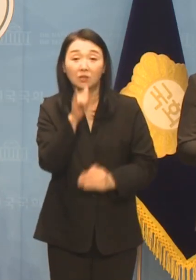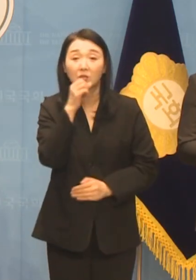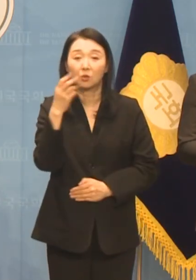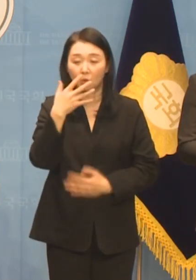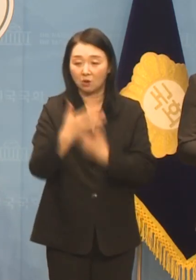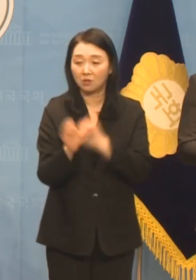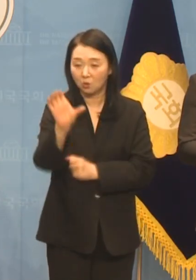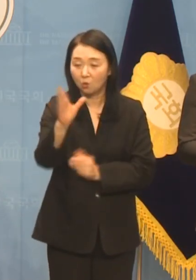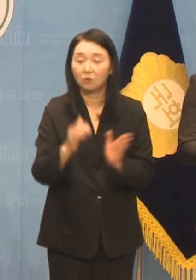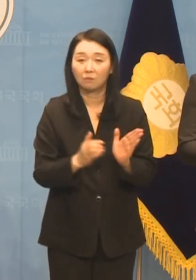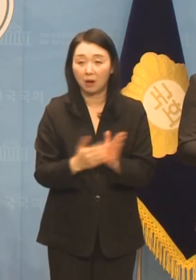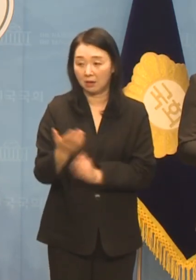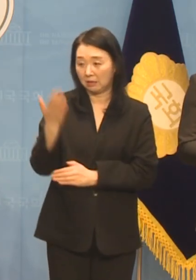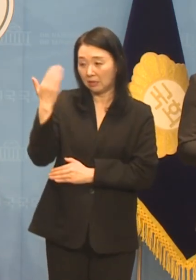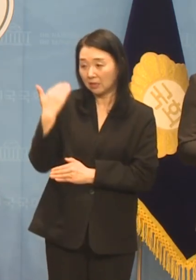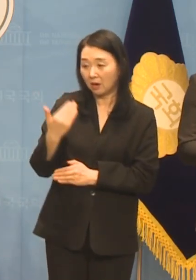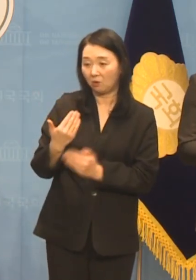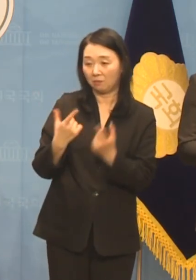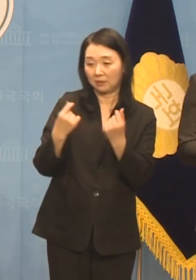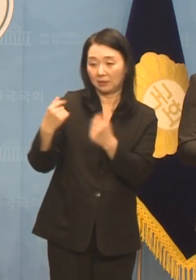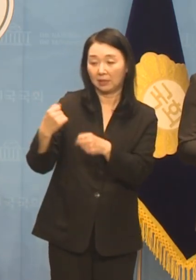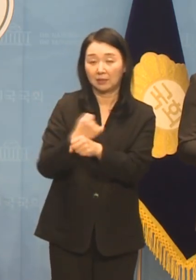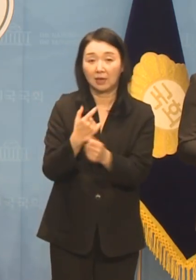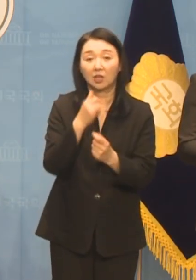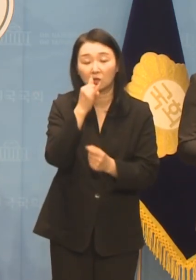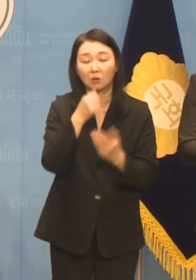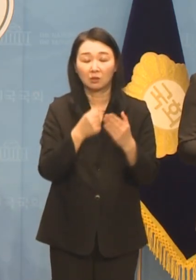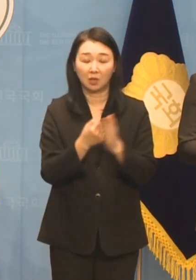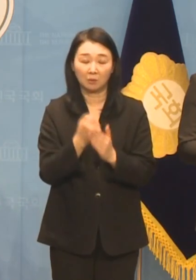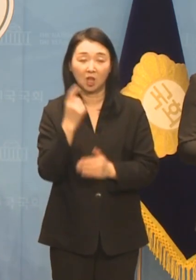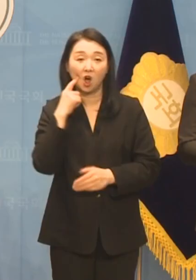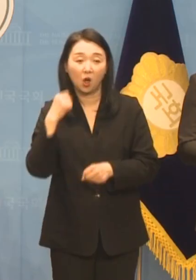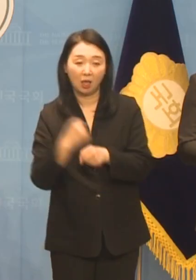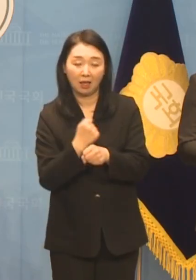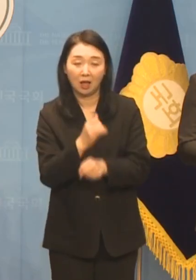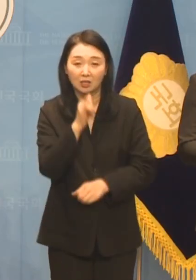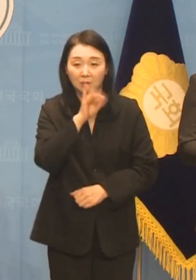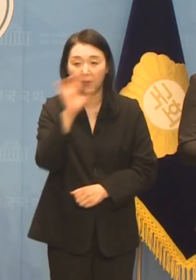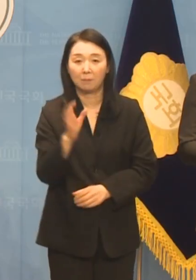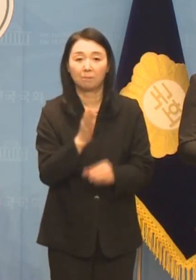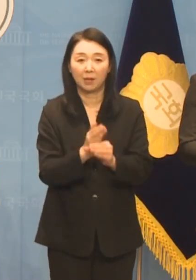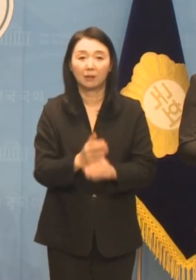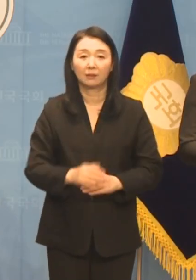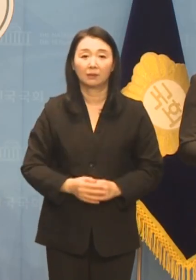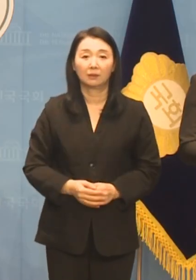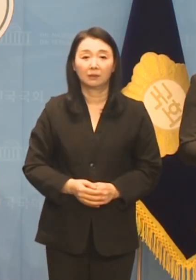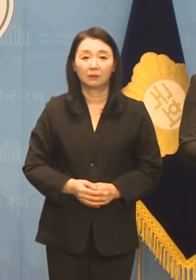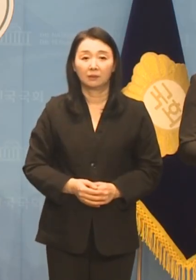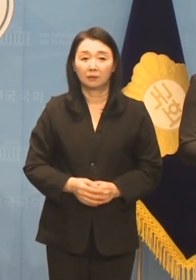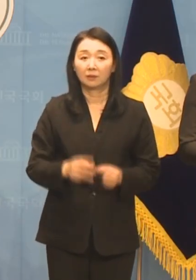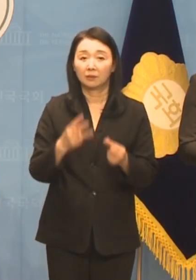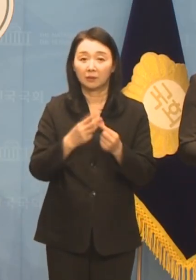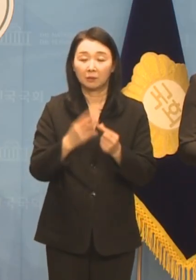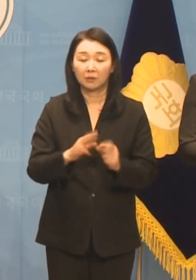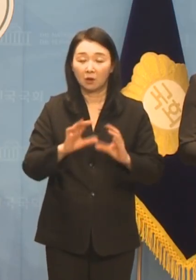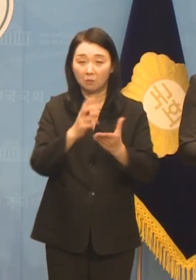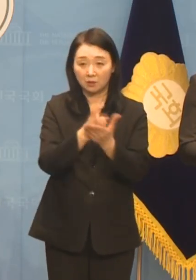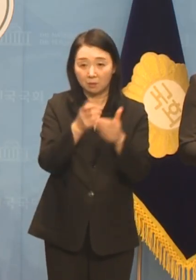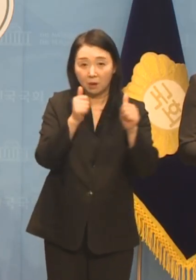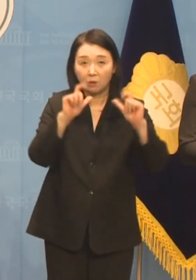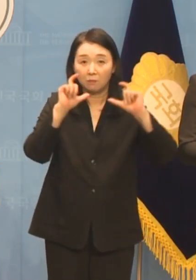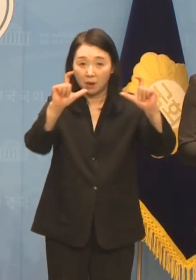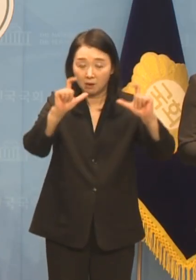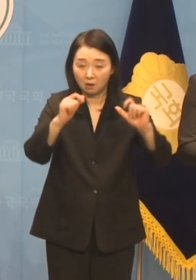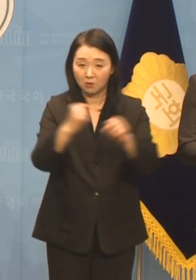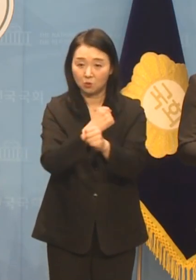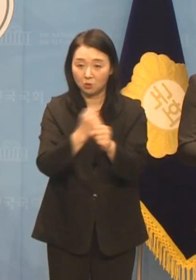영상을 공유하며 과거 유사 사례들과 유사한 내용의 허위 주장이 반복되고 있습니다. 세 번째로는 헌법재판